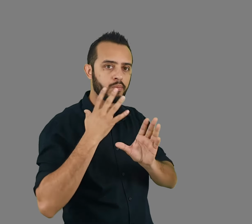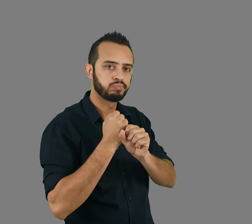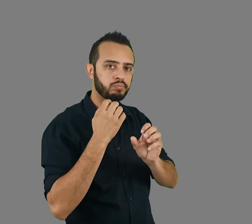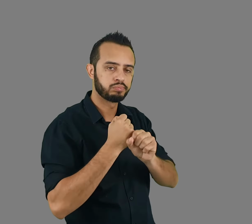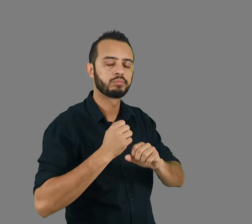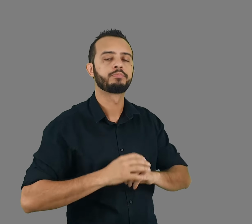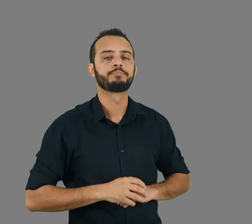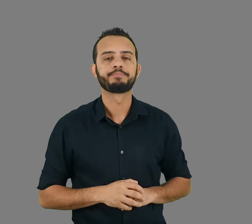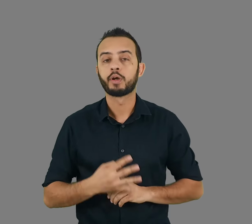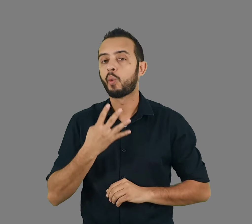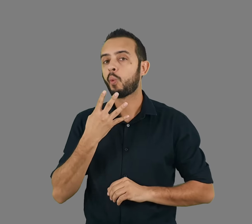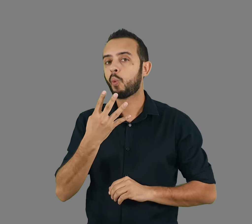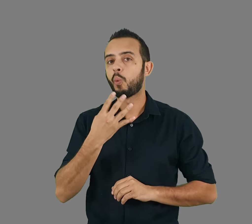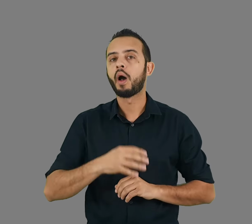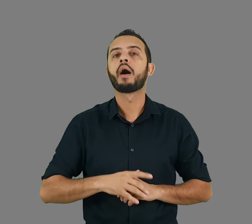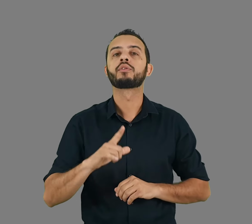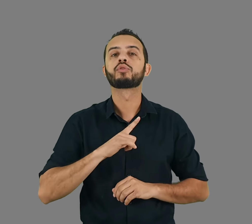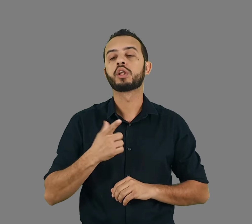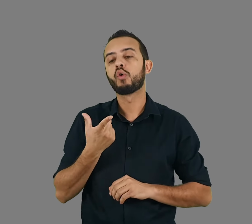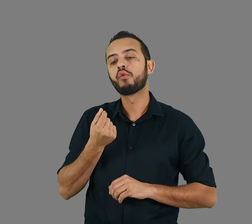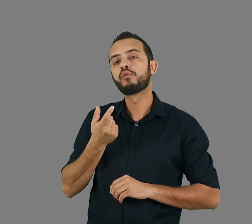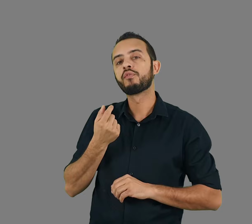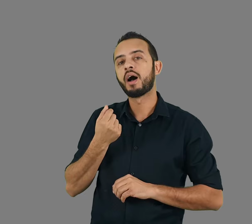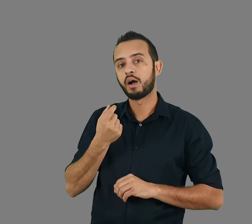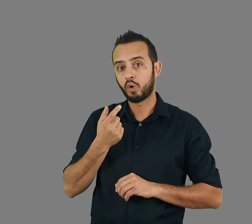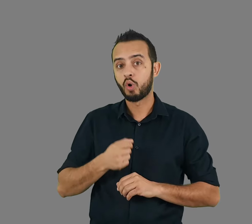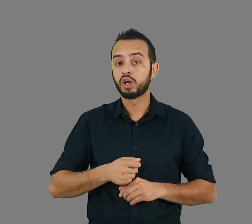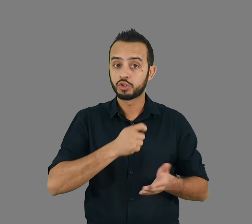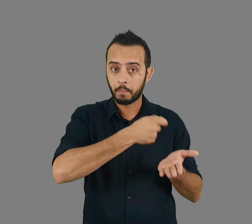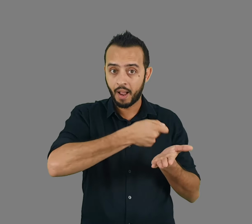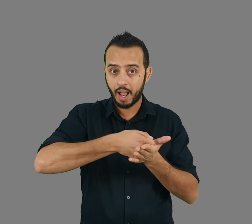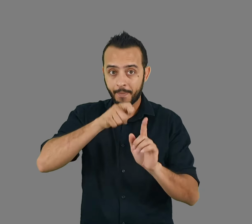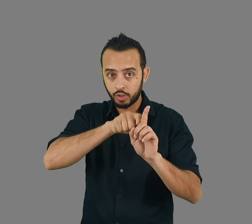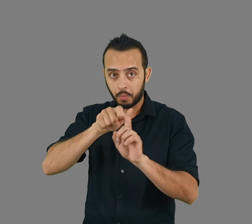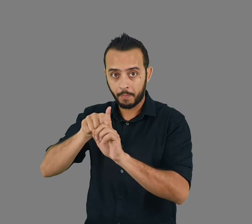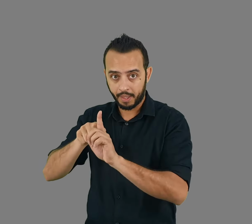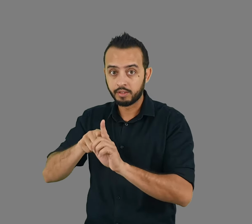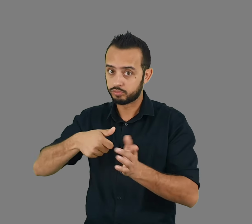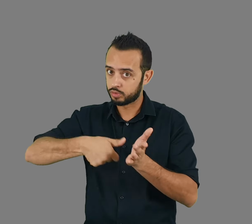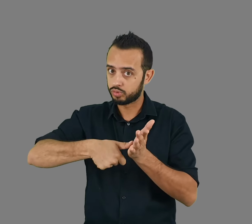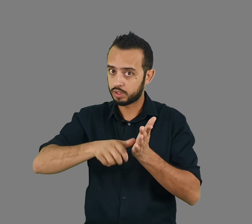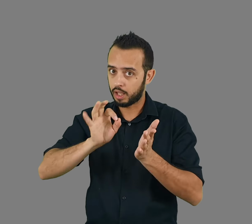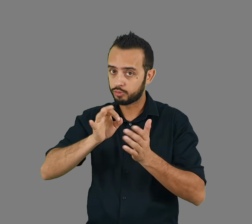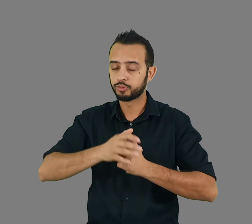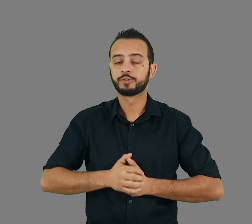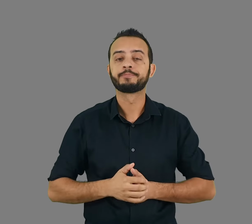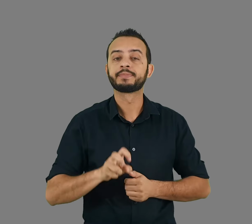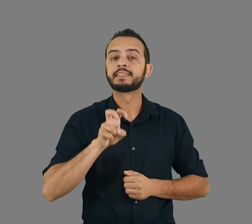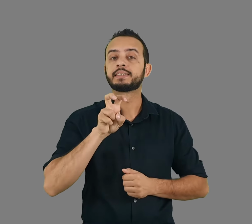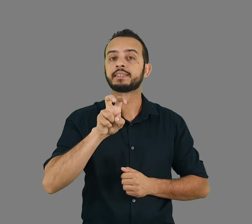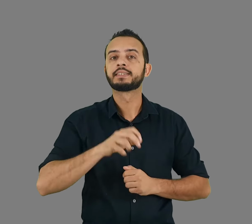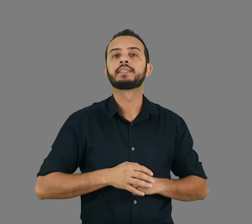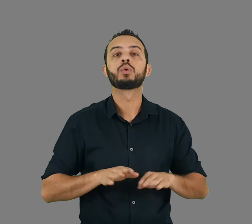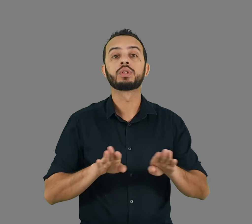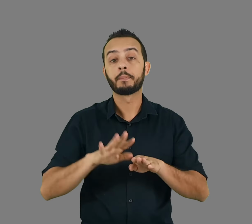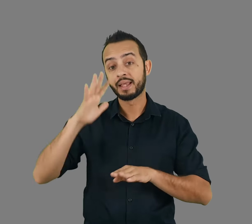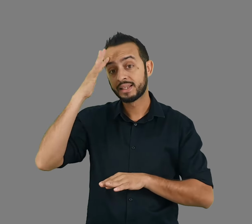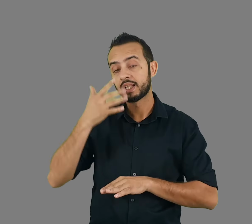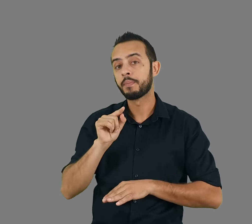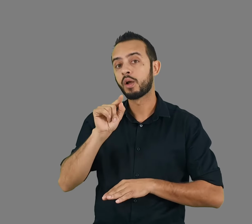4. Estabelecer o valor das mensalidades dos associados. 5. Deliberar quanto à compra e venda